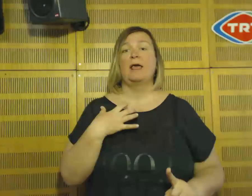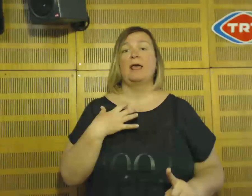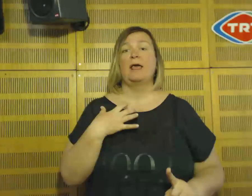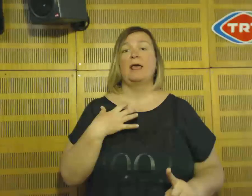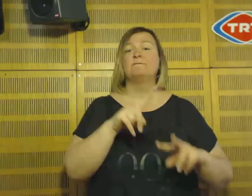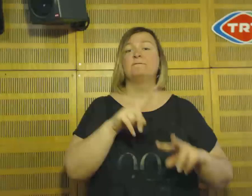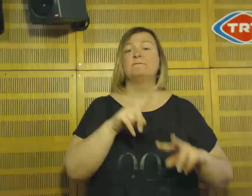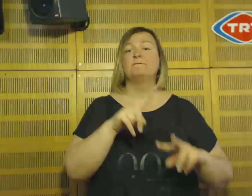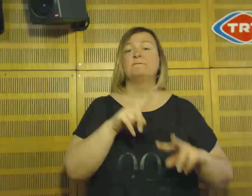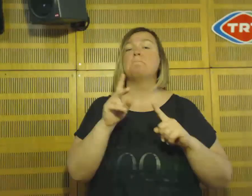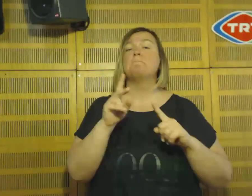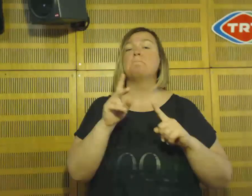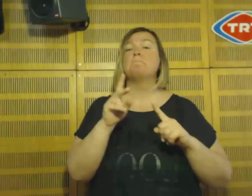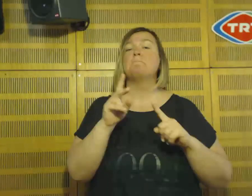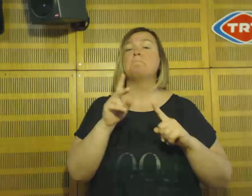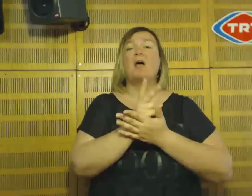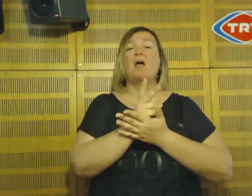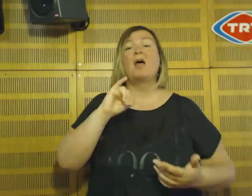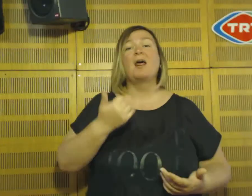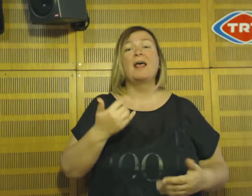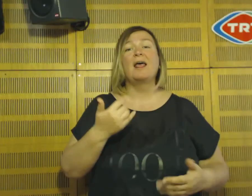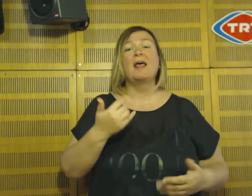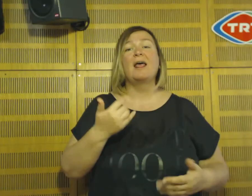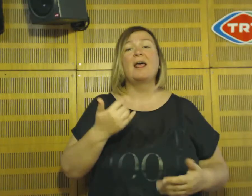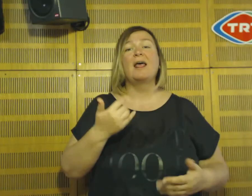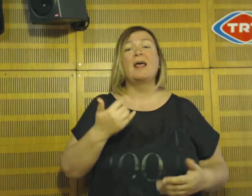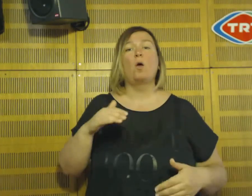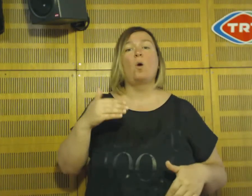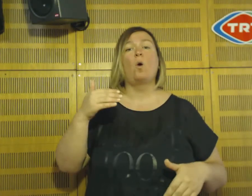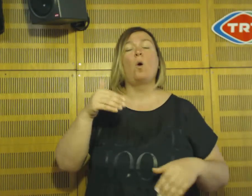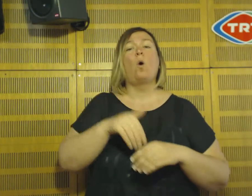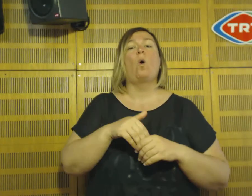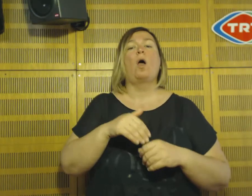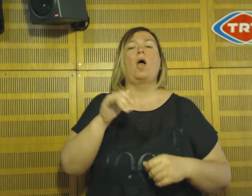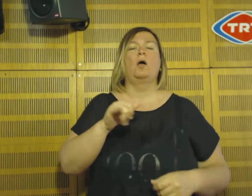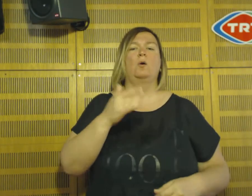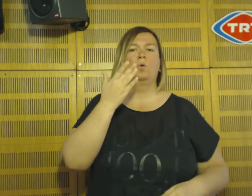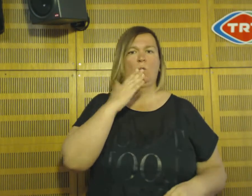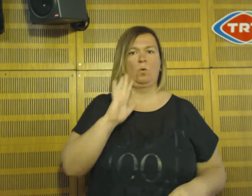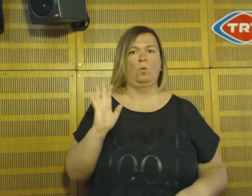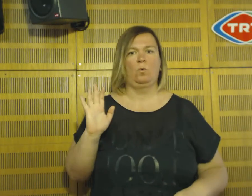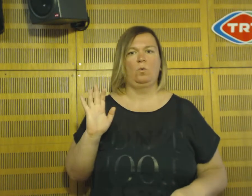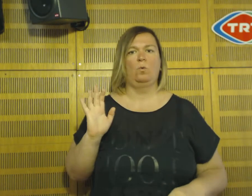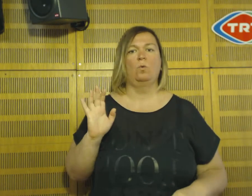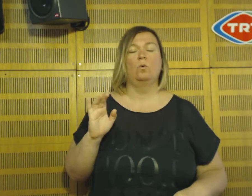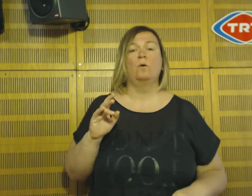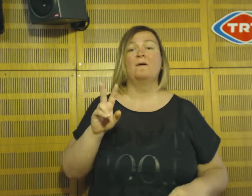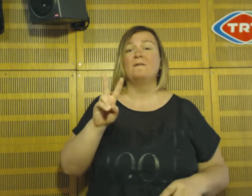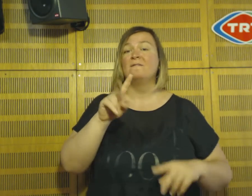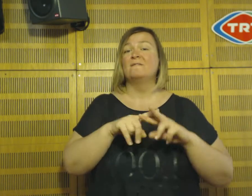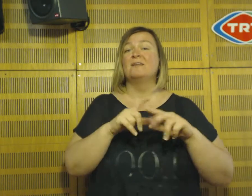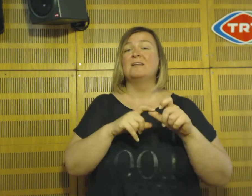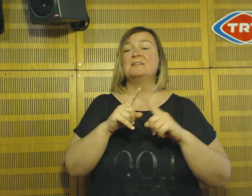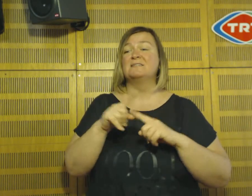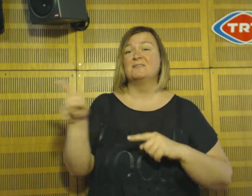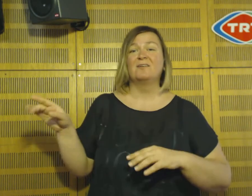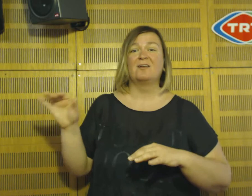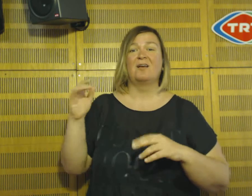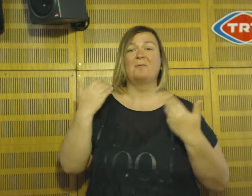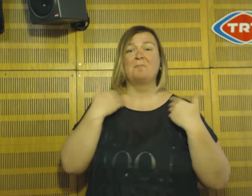edilmiş ağır engellilerin de oy kullanma hakkı yok. Evet. Ve vasilerin onlar adına oy kullanma hakkı da yok.